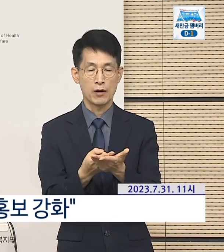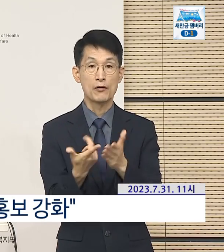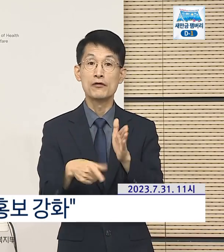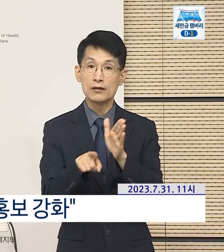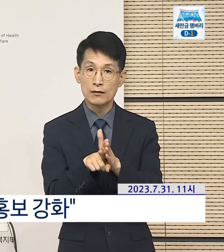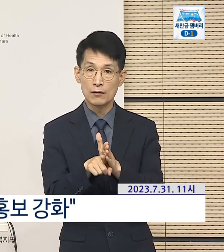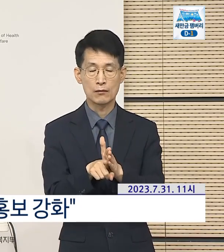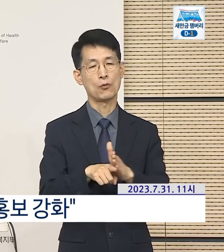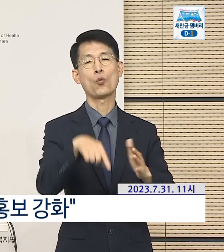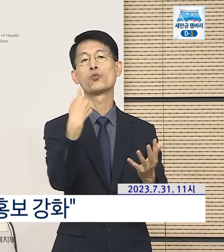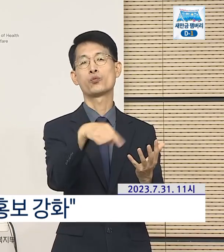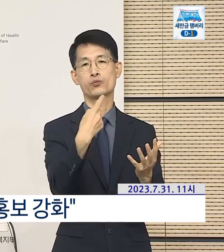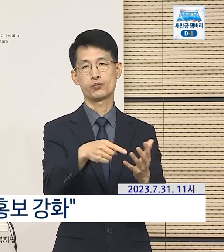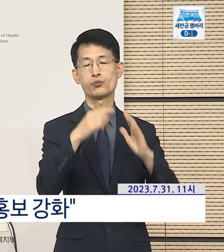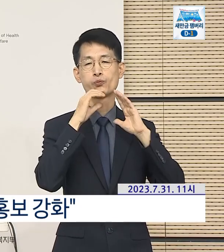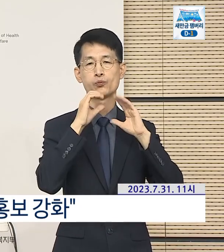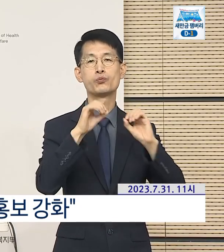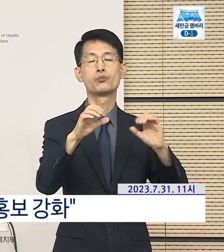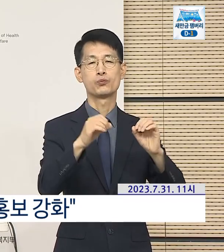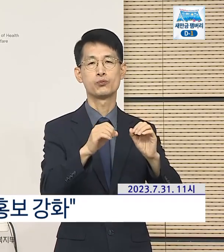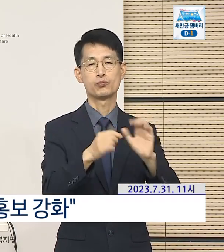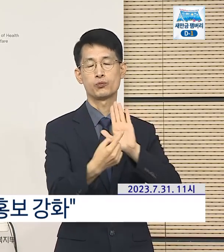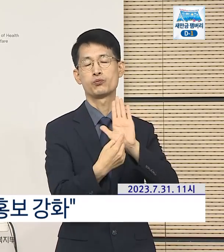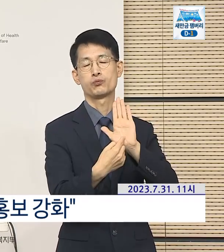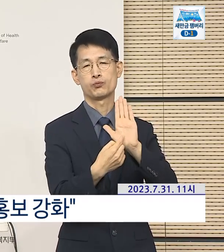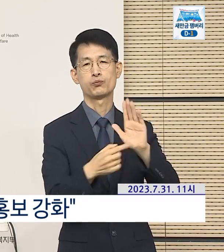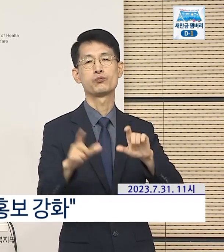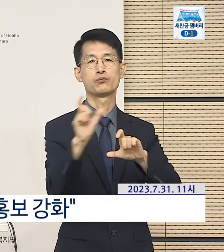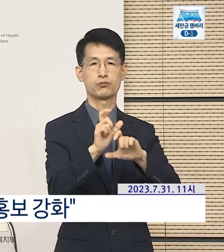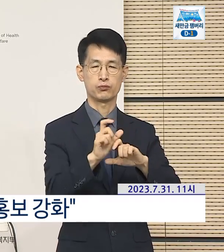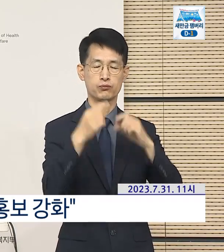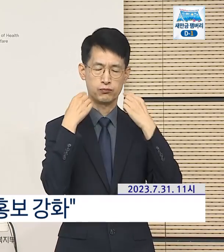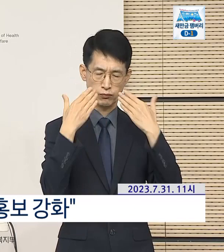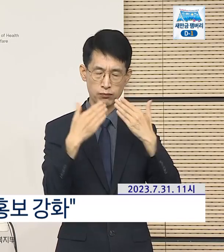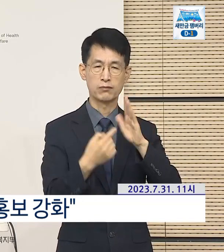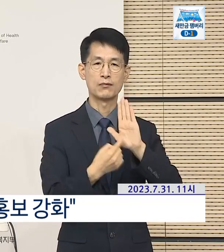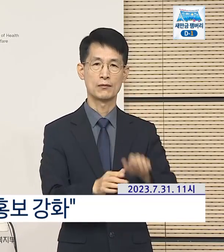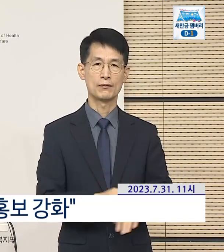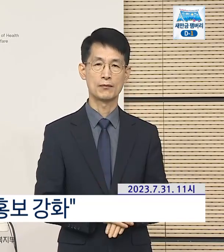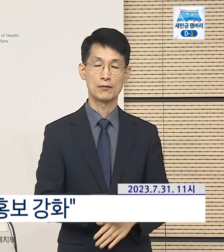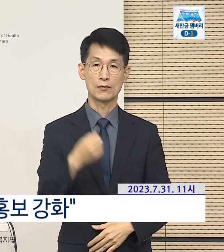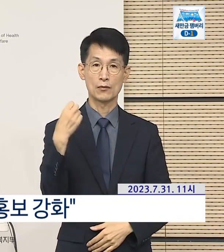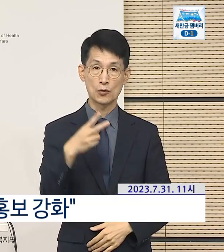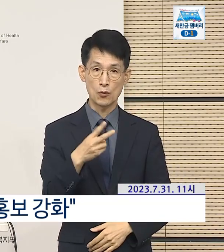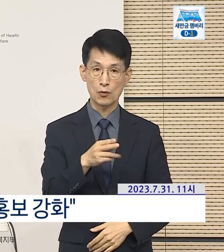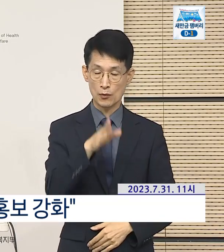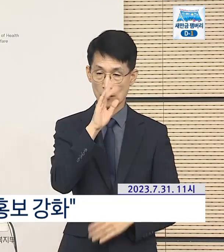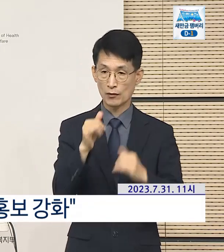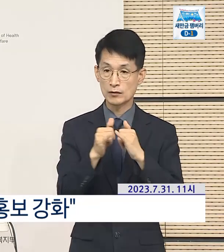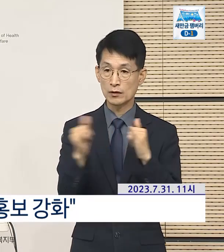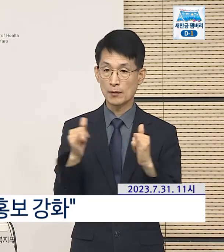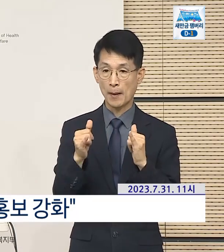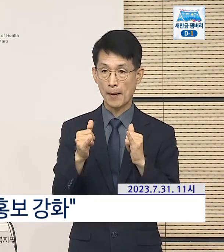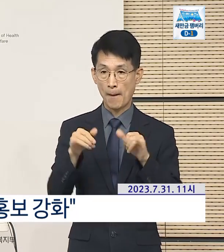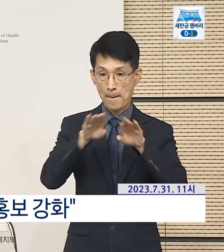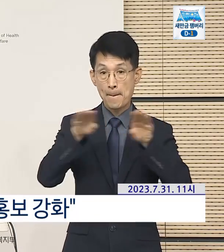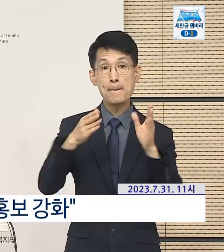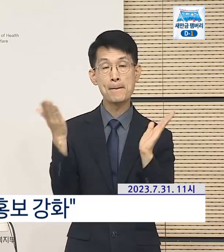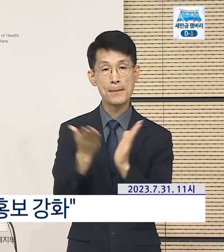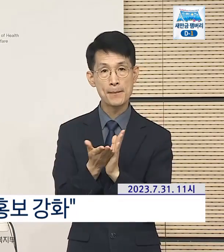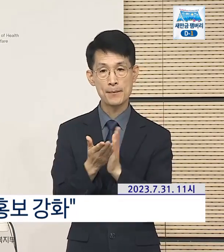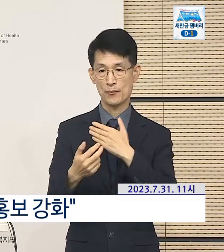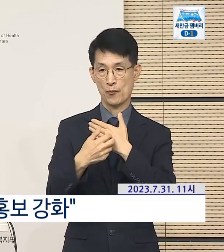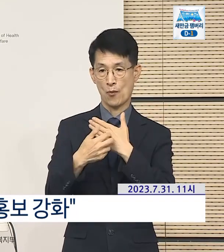홍보를 강화하겠습니다 환자의 눈높이에 맞는 최적의 의료 이용 경로를 제공하기 위해